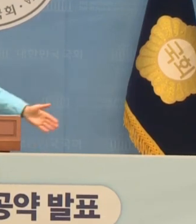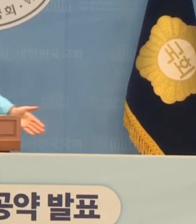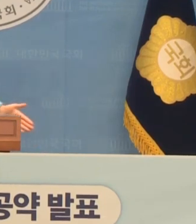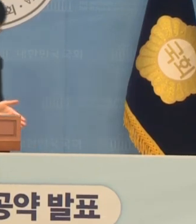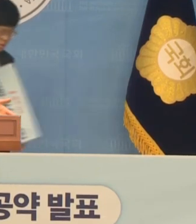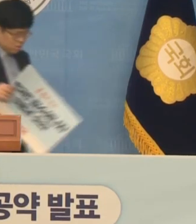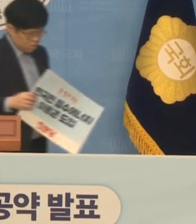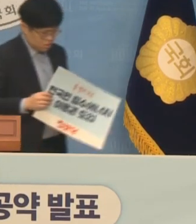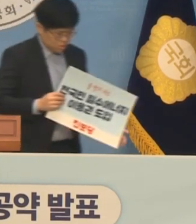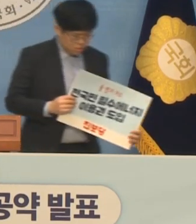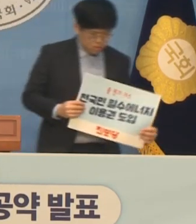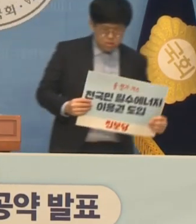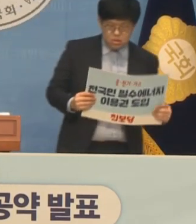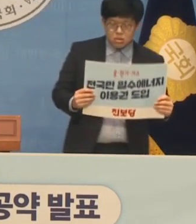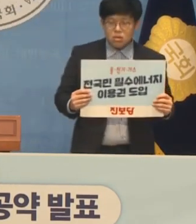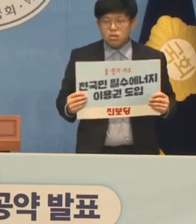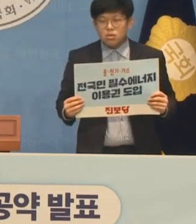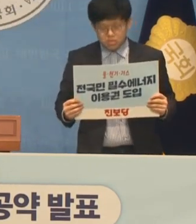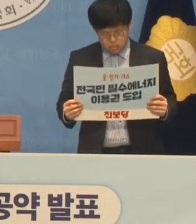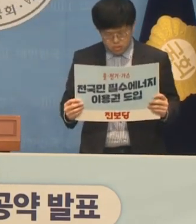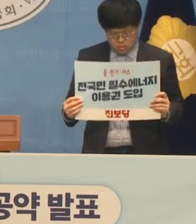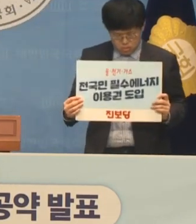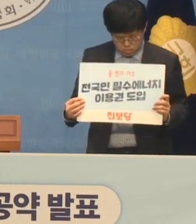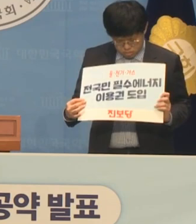옆에 바로 서 주시면 됩니다.